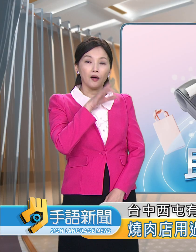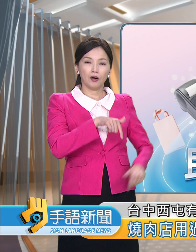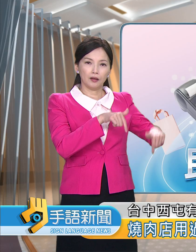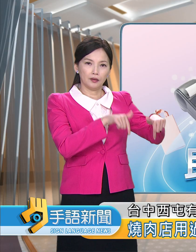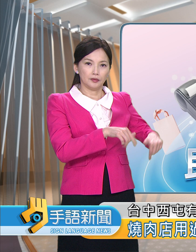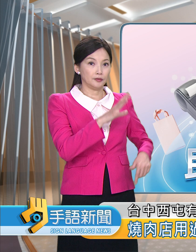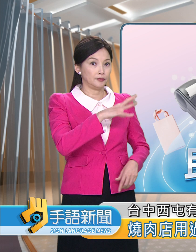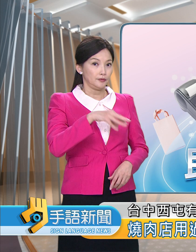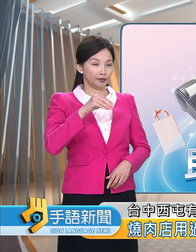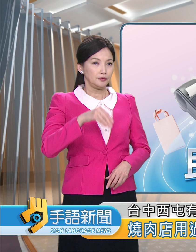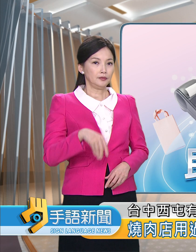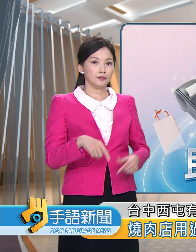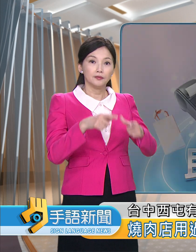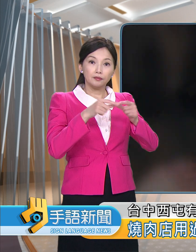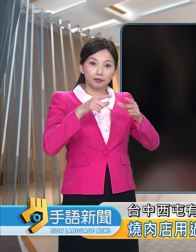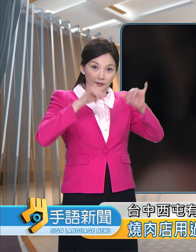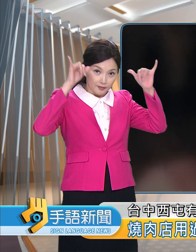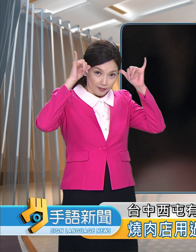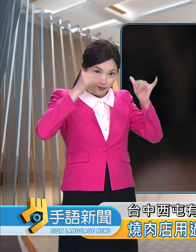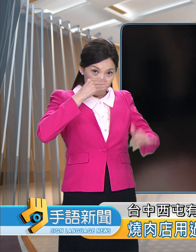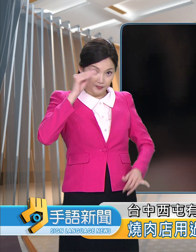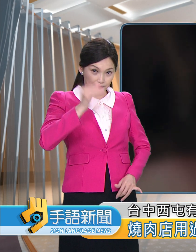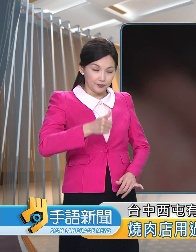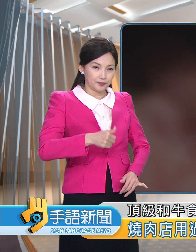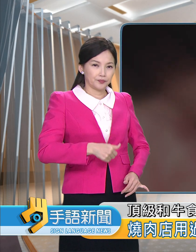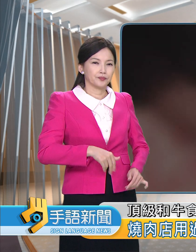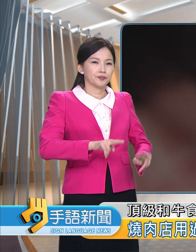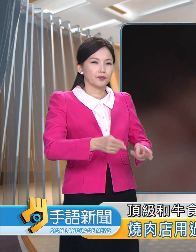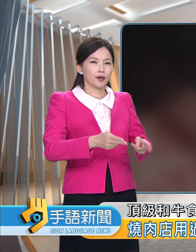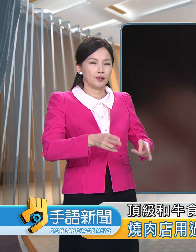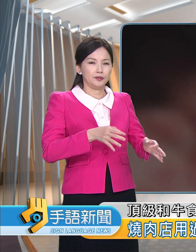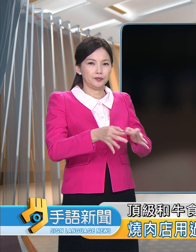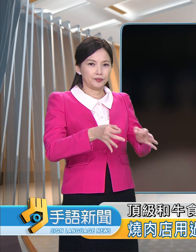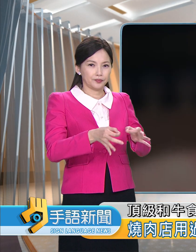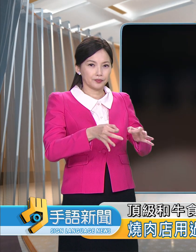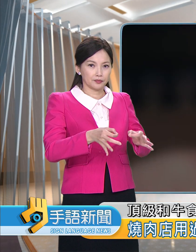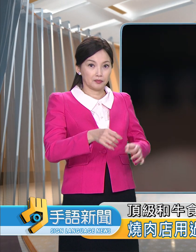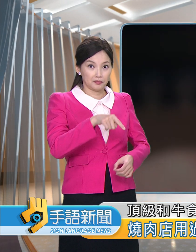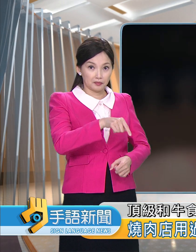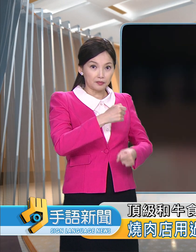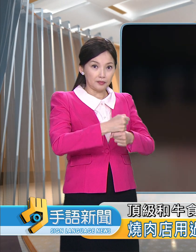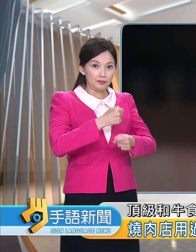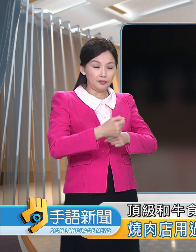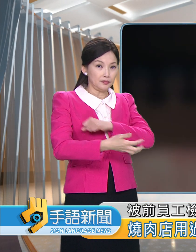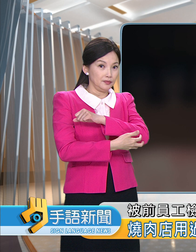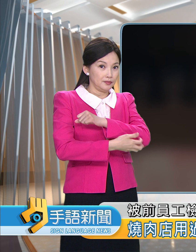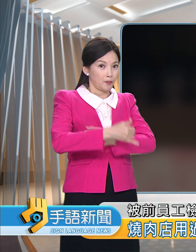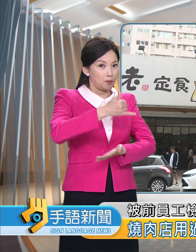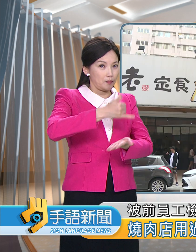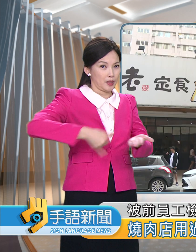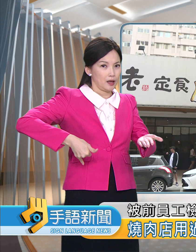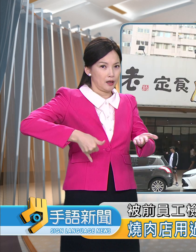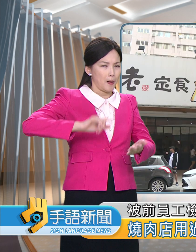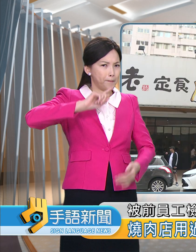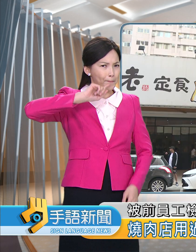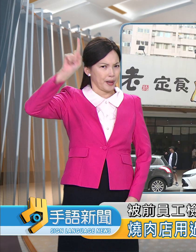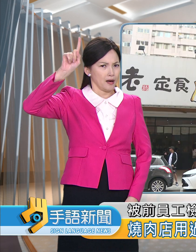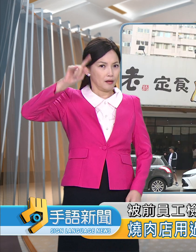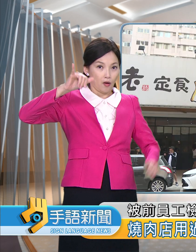台中西屯有一家标榜使用顶级和牛食材的烧肉店，被前员工检举使用过